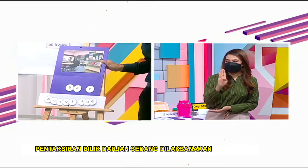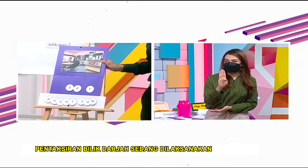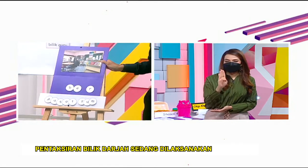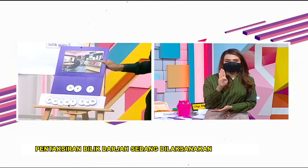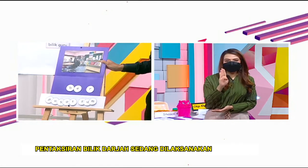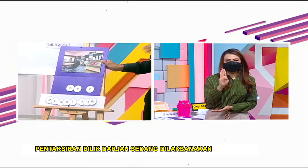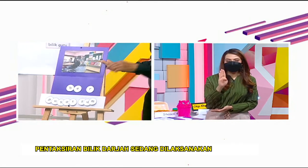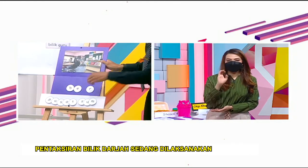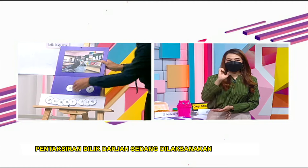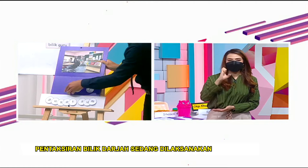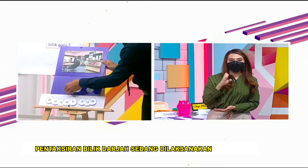Yes, B.